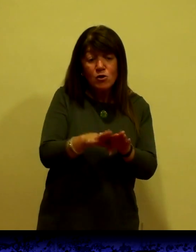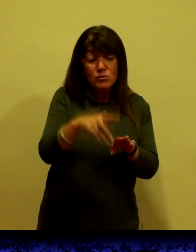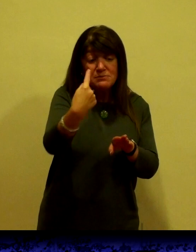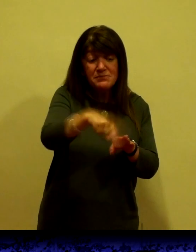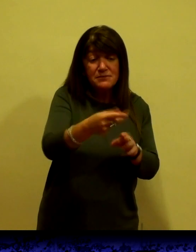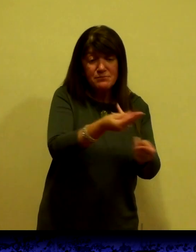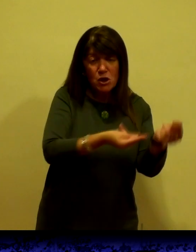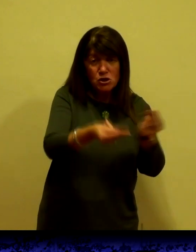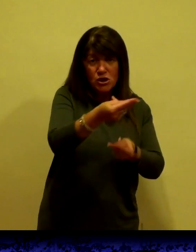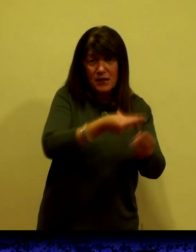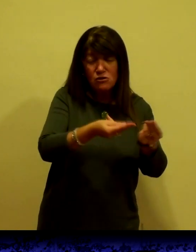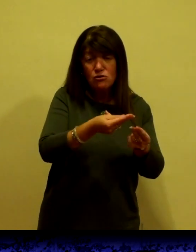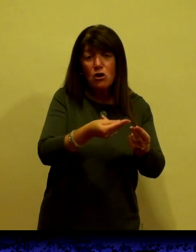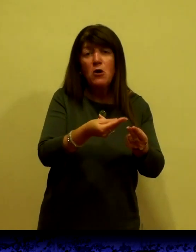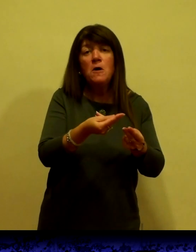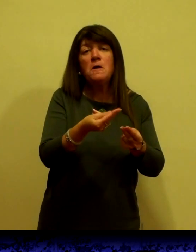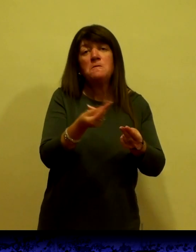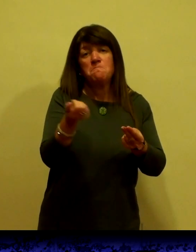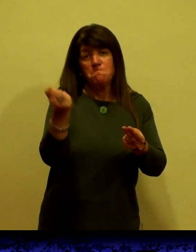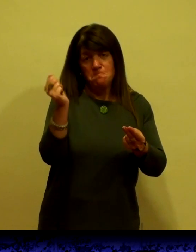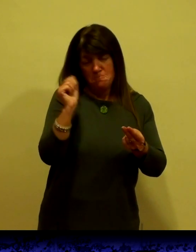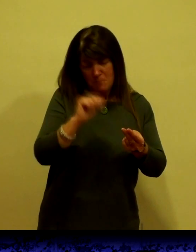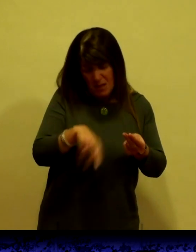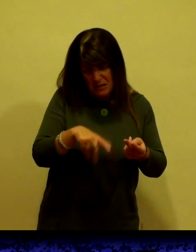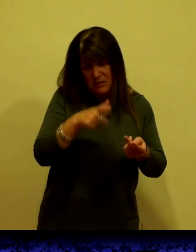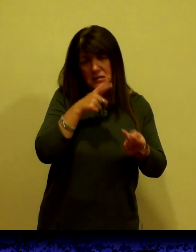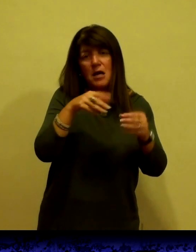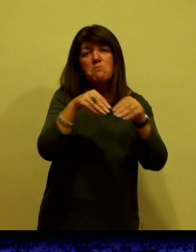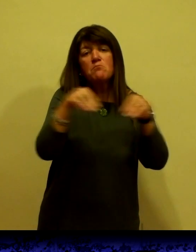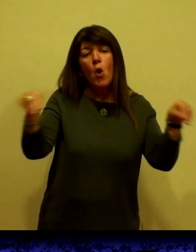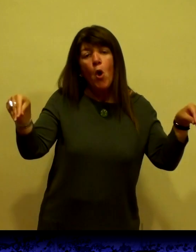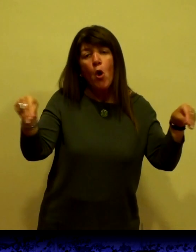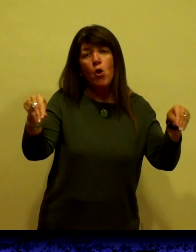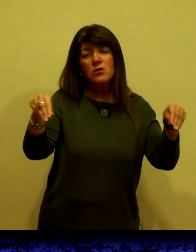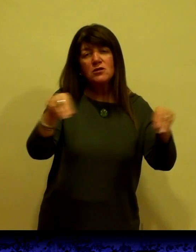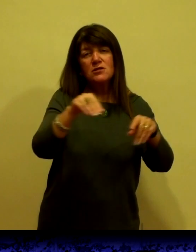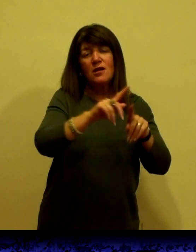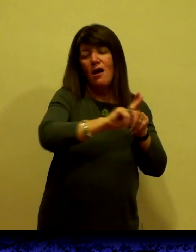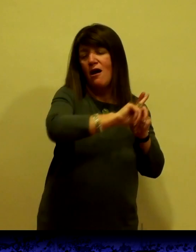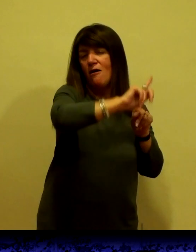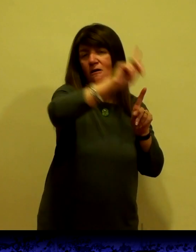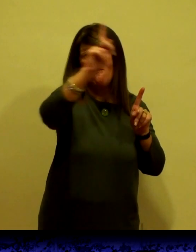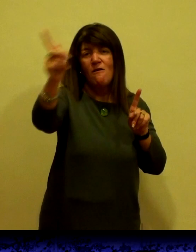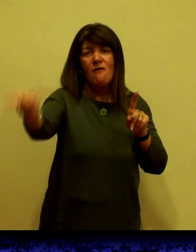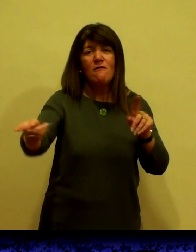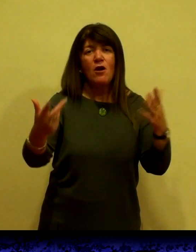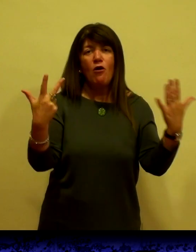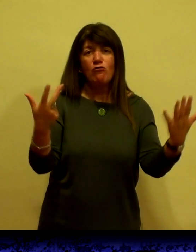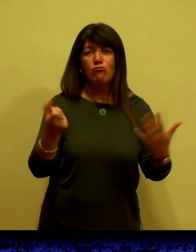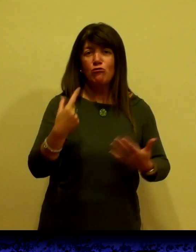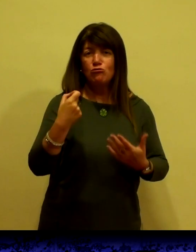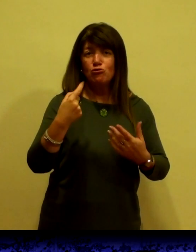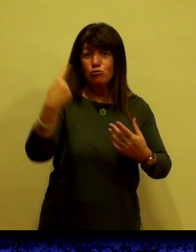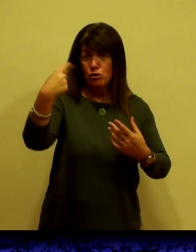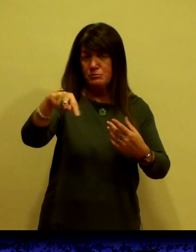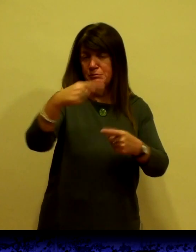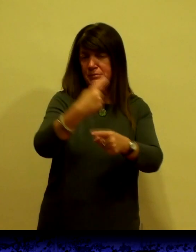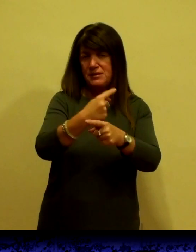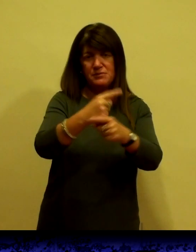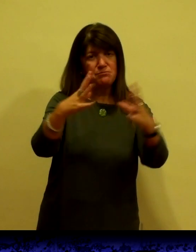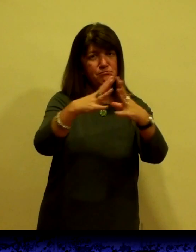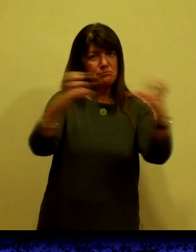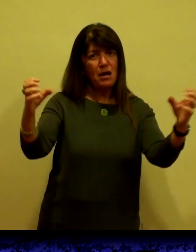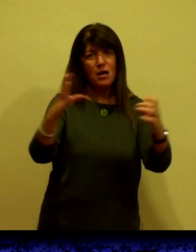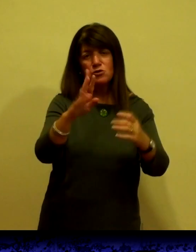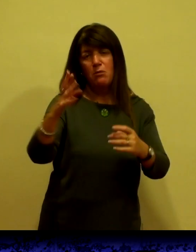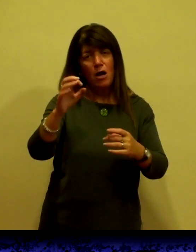progetto, anche se la mostra rimarrà ancora visitabile fino all'8 giugno, sempre a Palazzo Barolo. Il